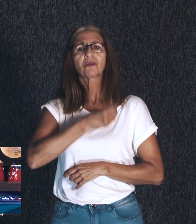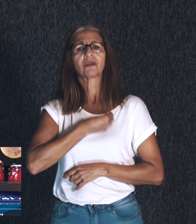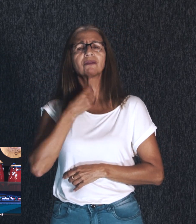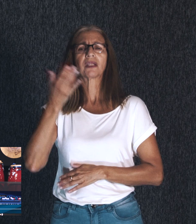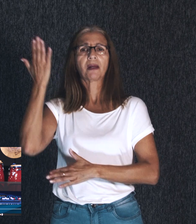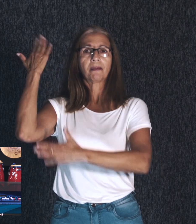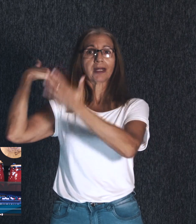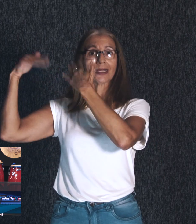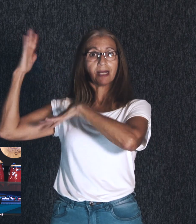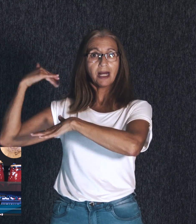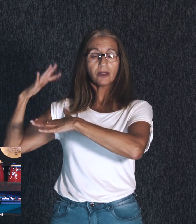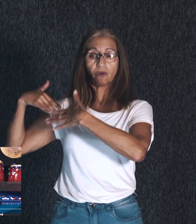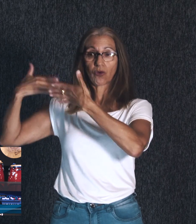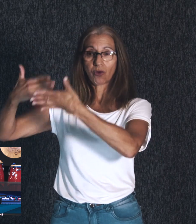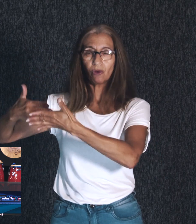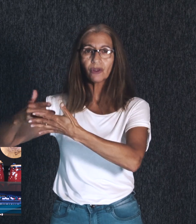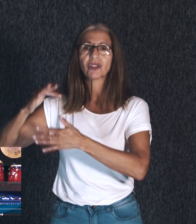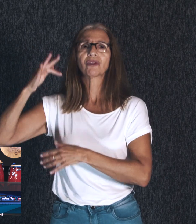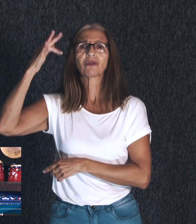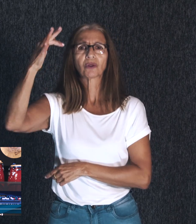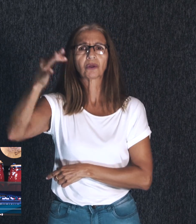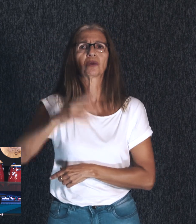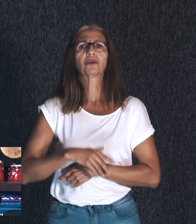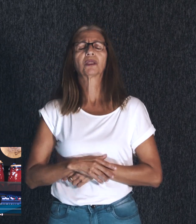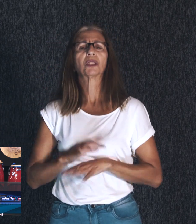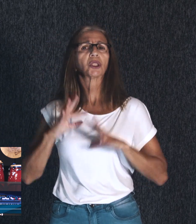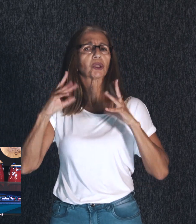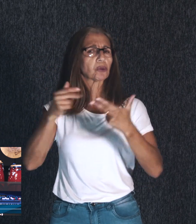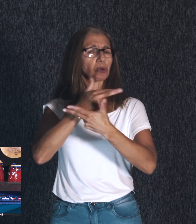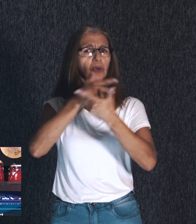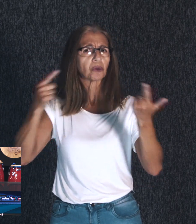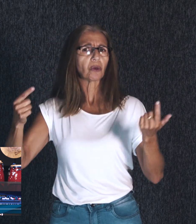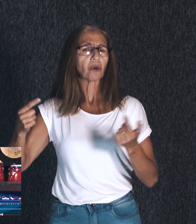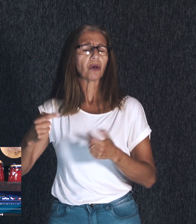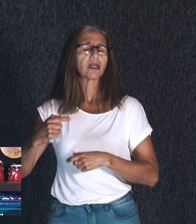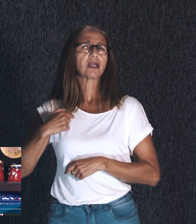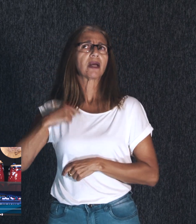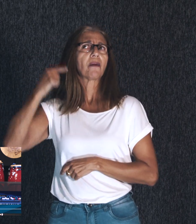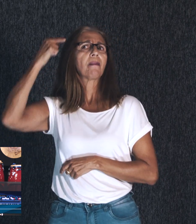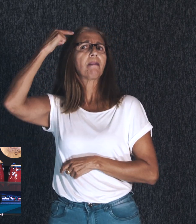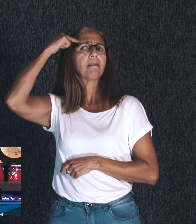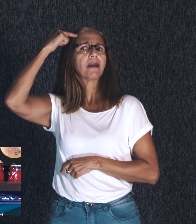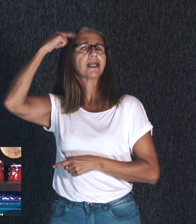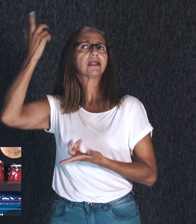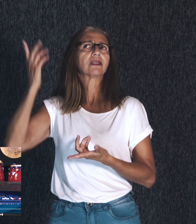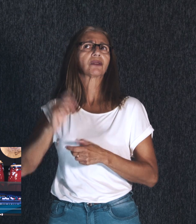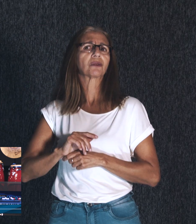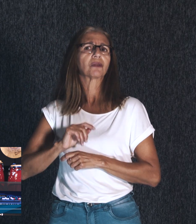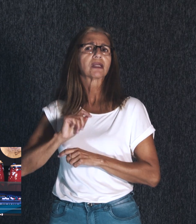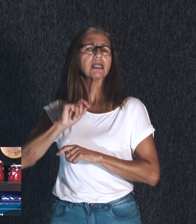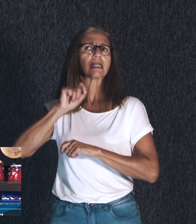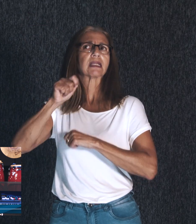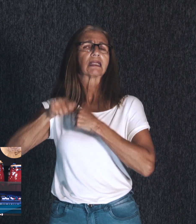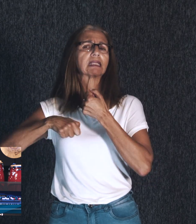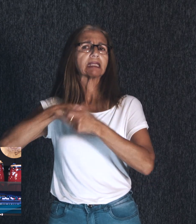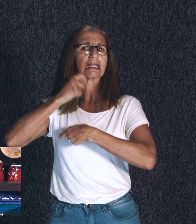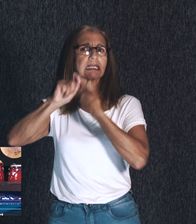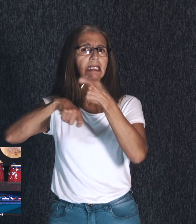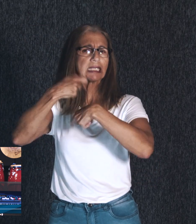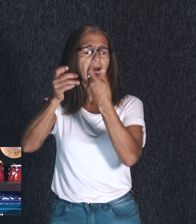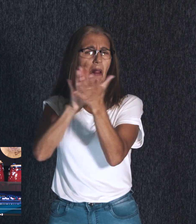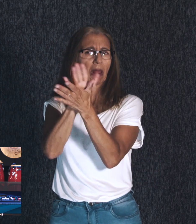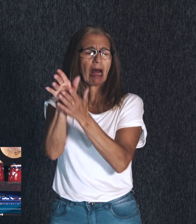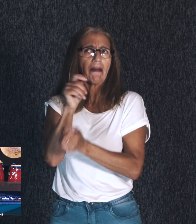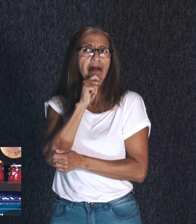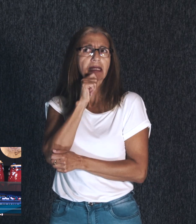serem ditas. E Ele conhece os seus pensamentos antes de serem pensados. Ele te conhece por dentro, te conhece por fora. Ele